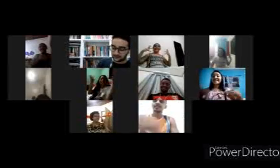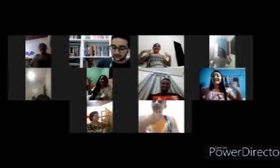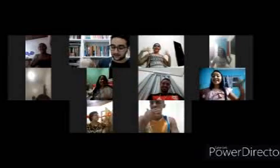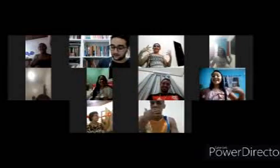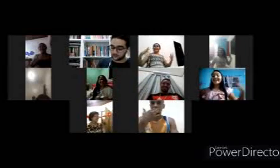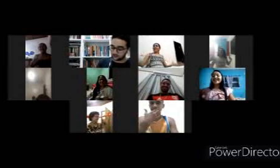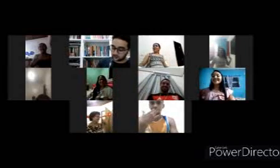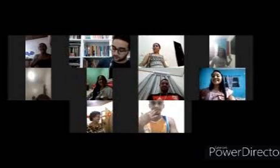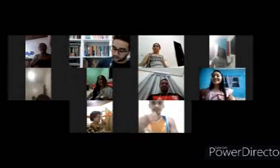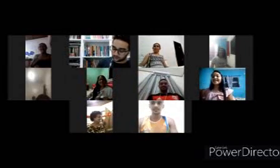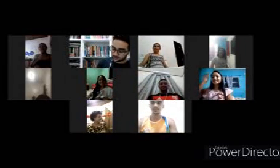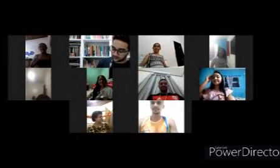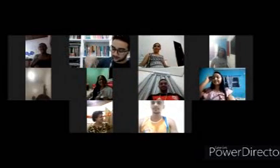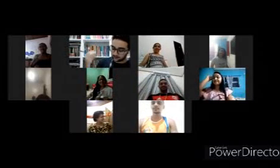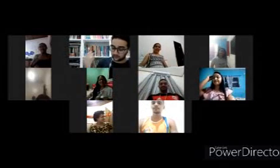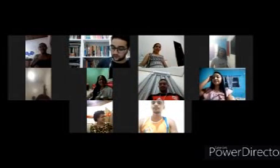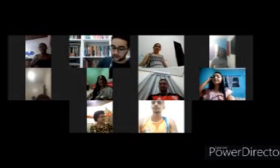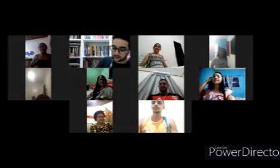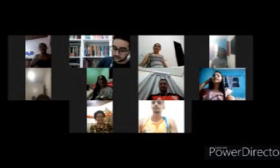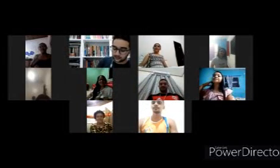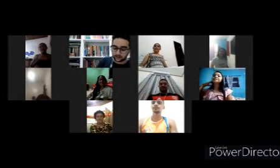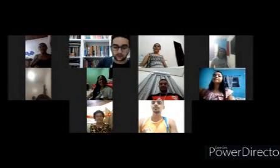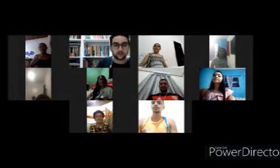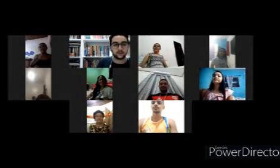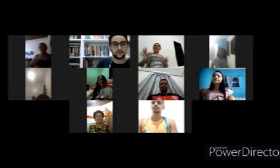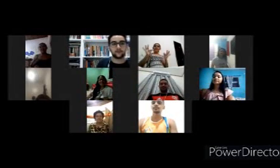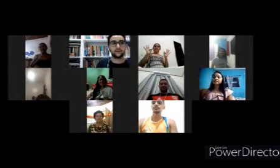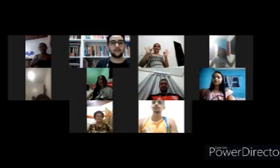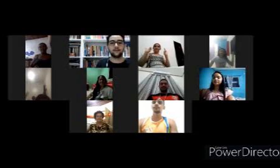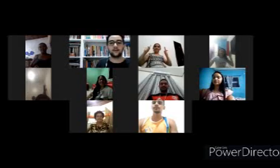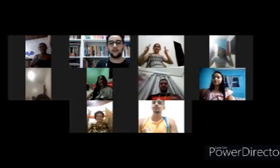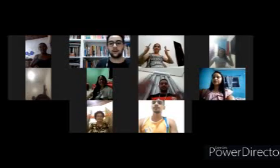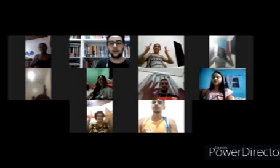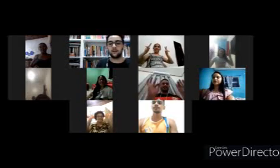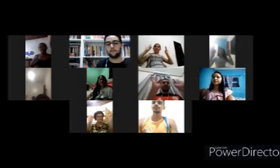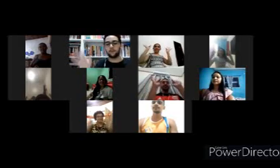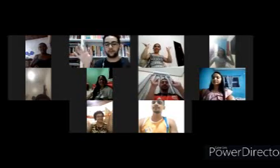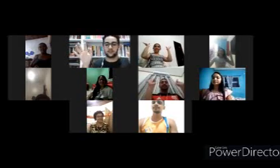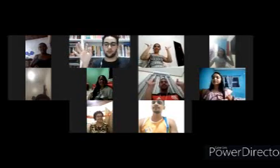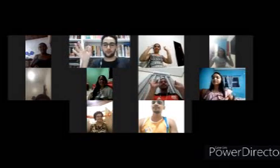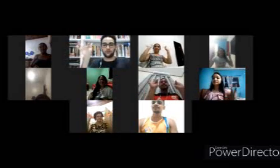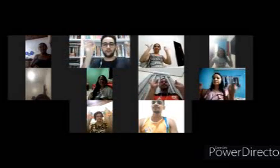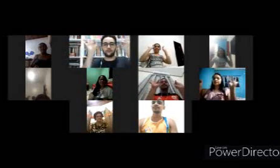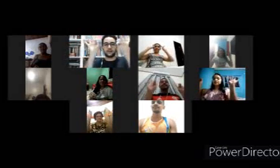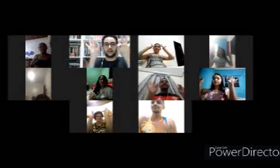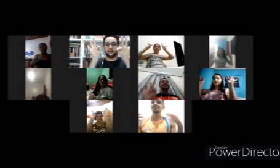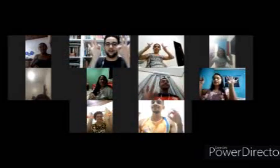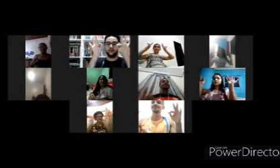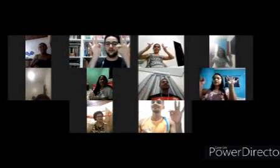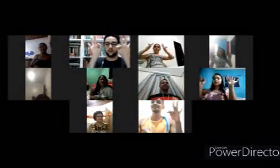E daí você também já pode fazer felicidade. Que é o quê? Aproveitar o sorriso da alegria.